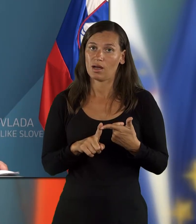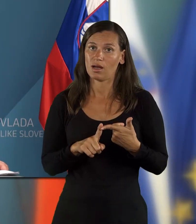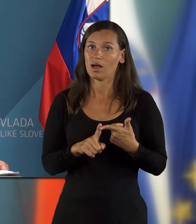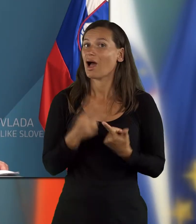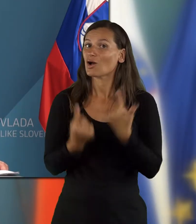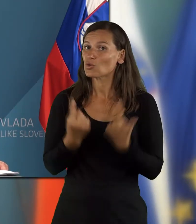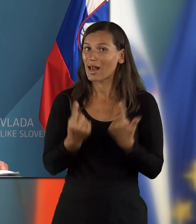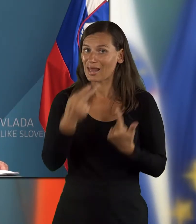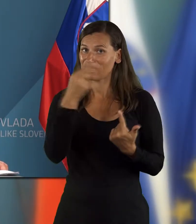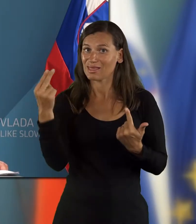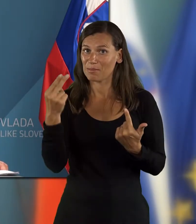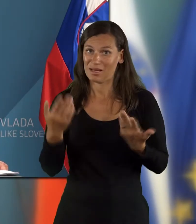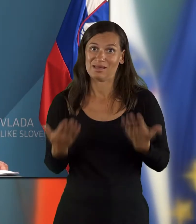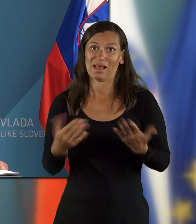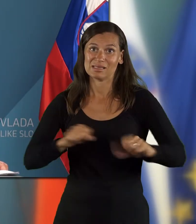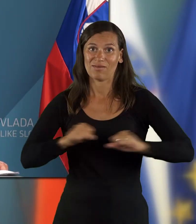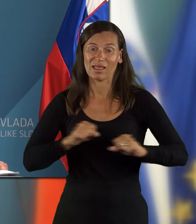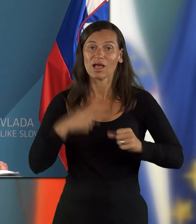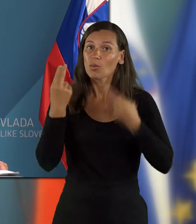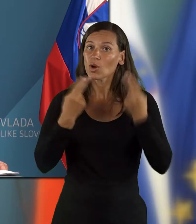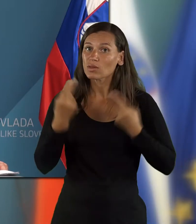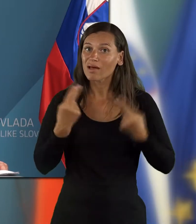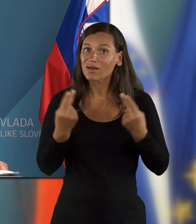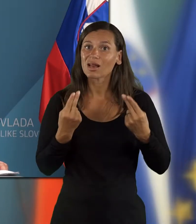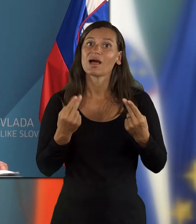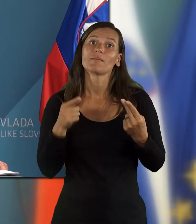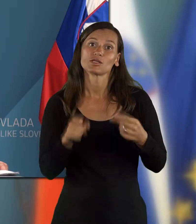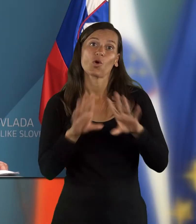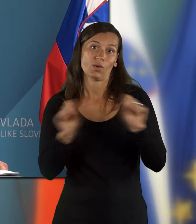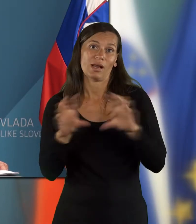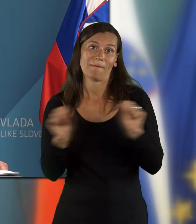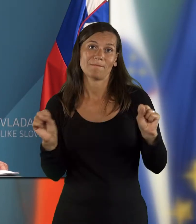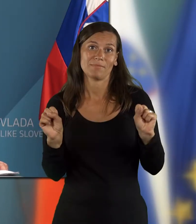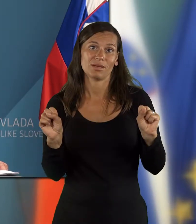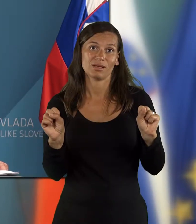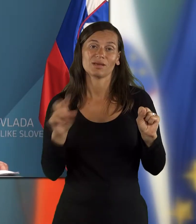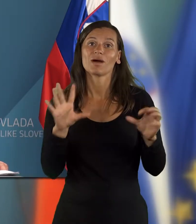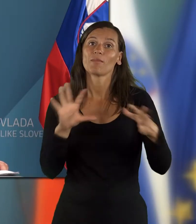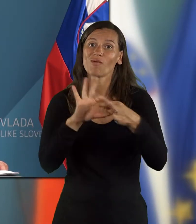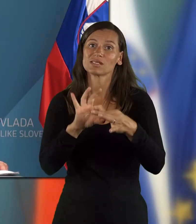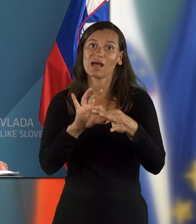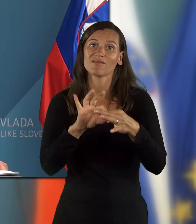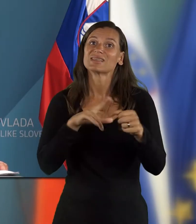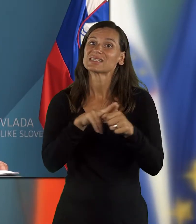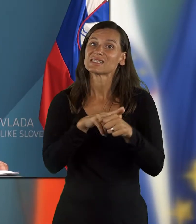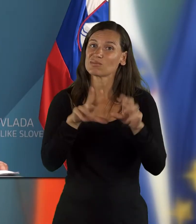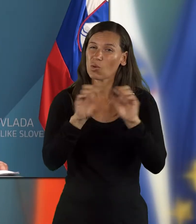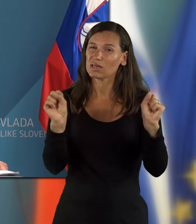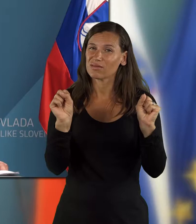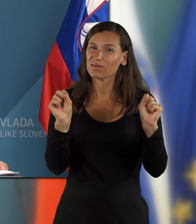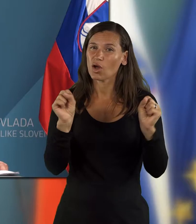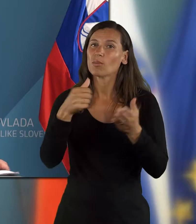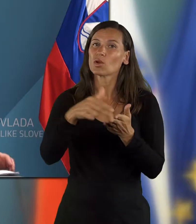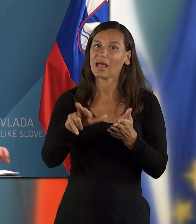Druga aktualna tema, ki jo je danes vlada obravnavala, pa so ukrepi v povezavi z